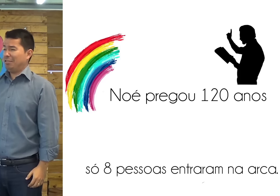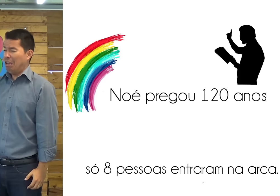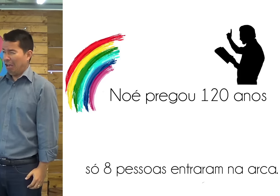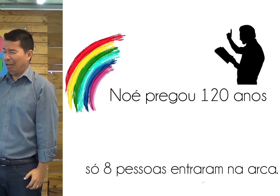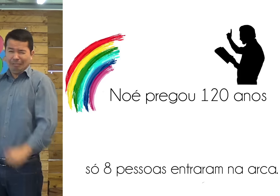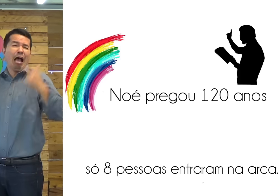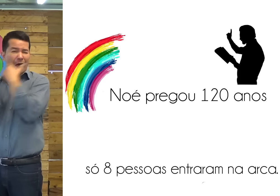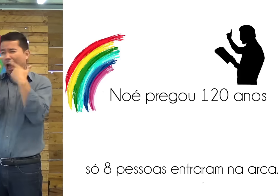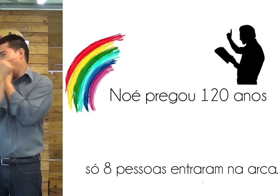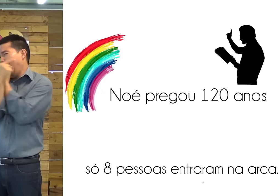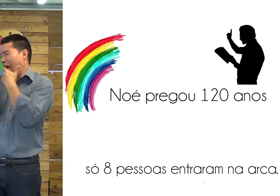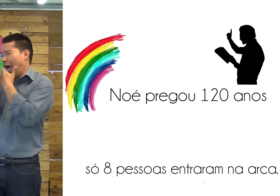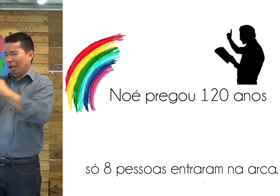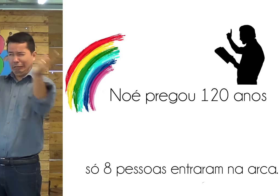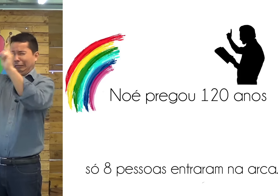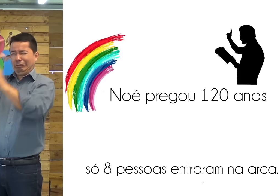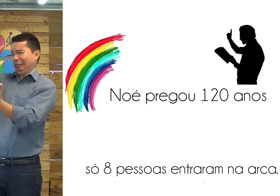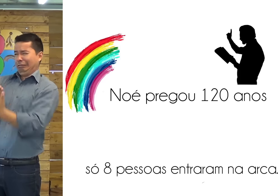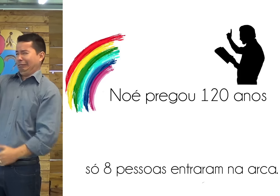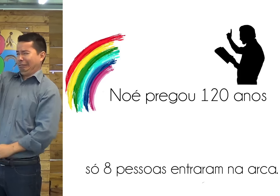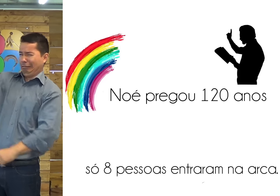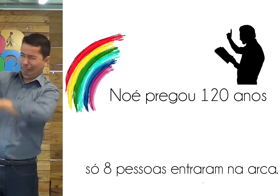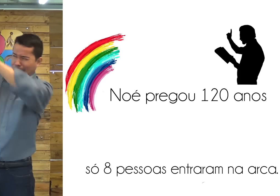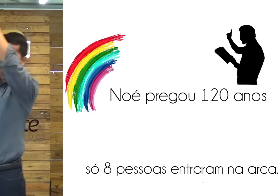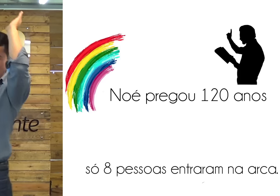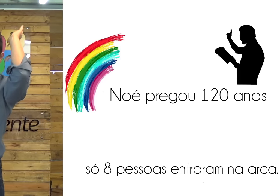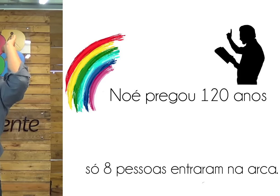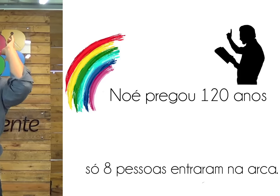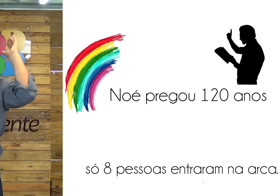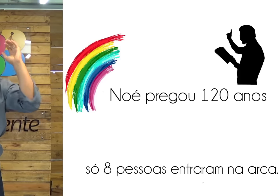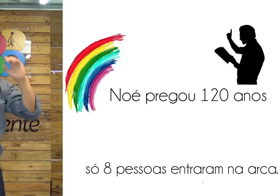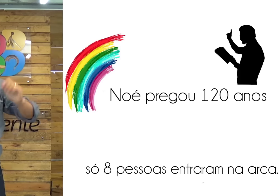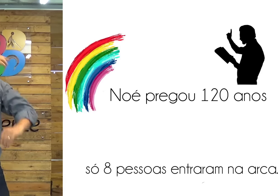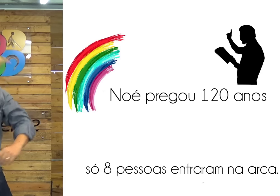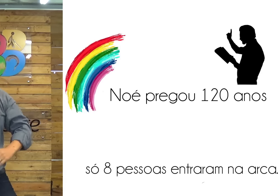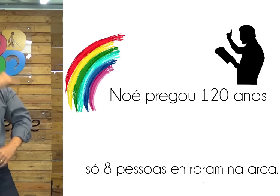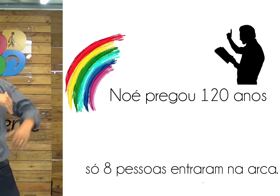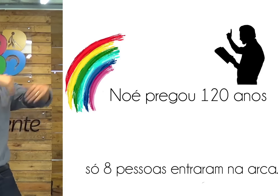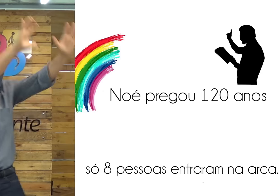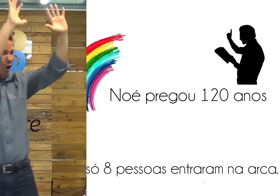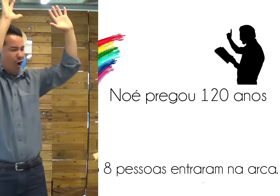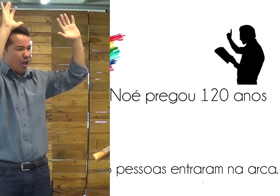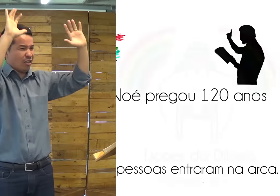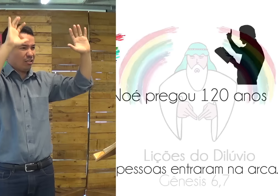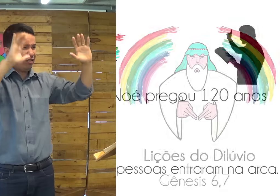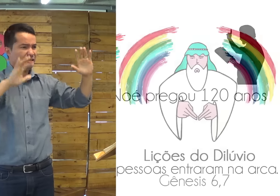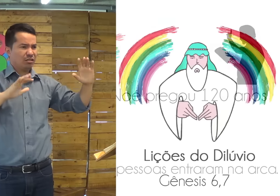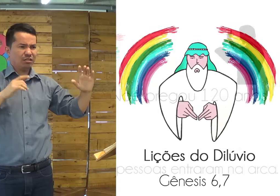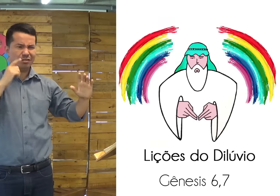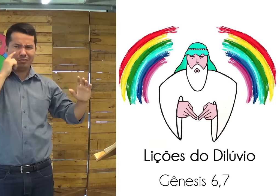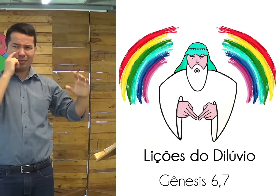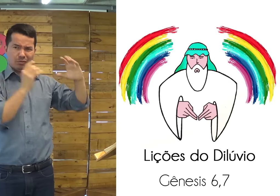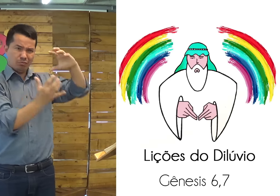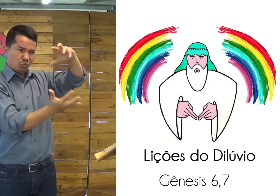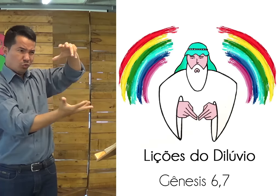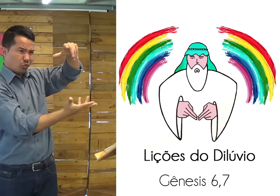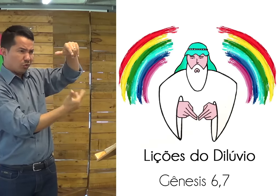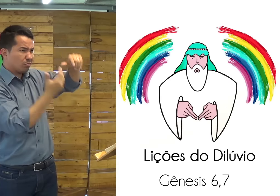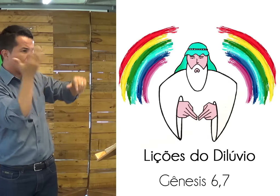morrer a pessoa Car eu não acredito sai para lá ai que Bobeira isso né então